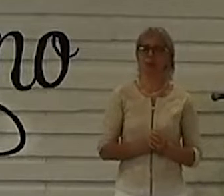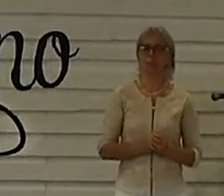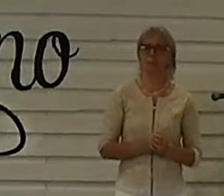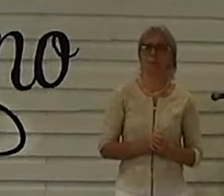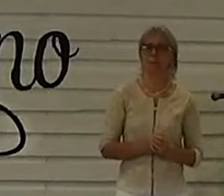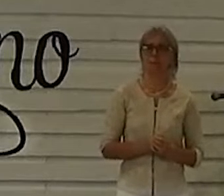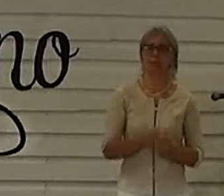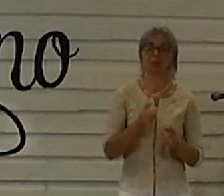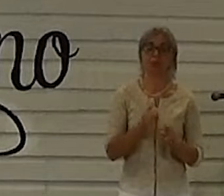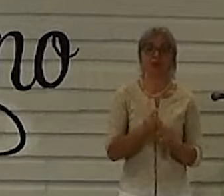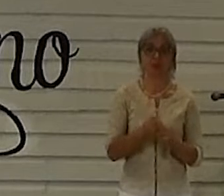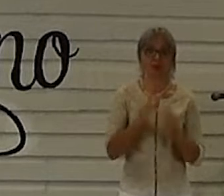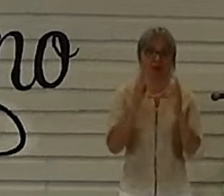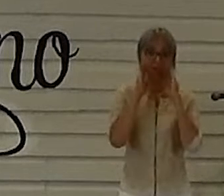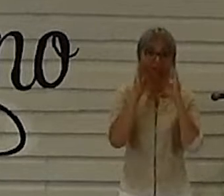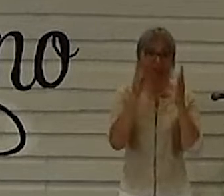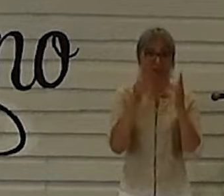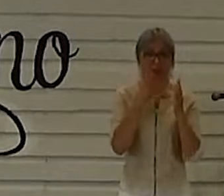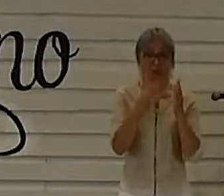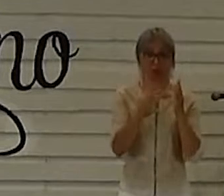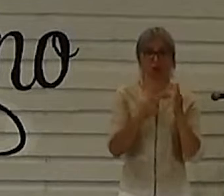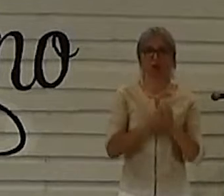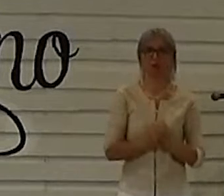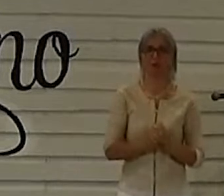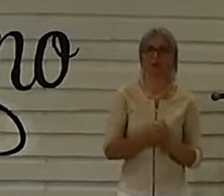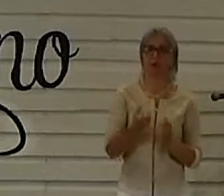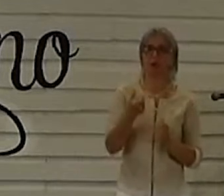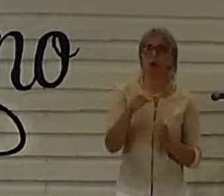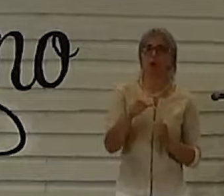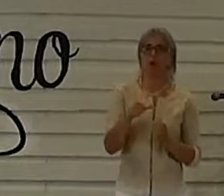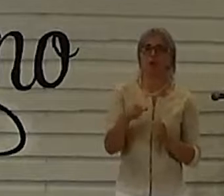Devo fare molta attenzione a quello che dico, perché sono in diretta.